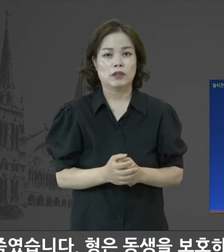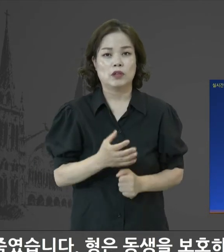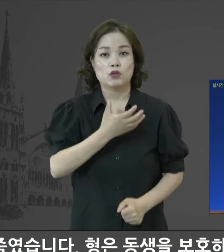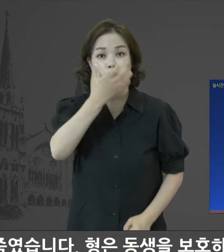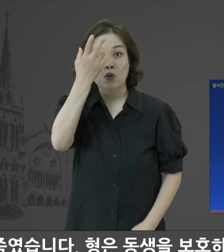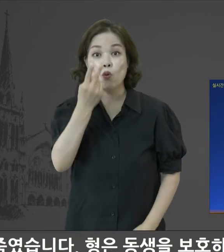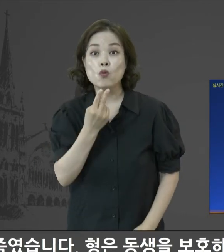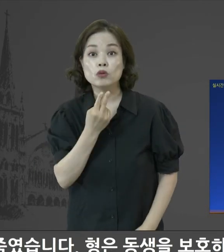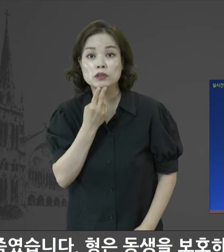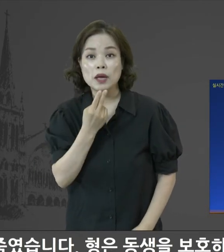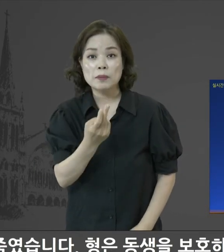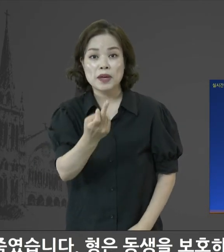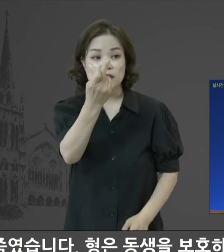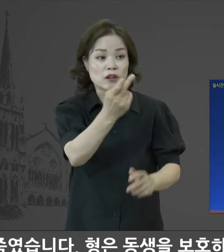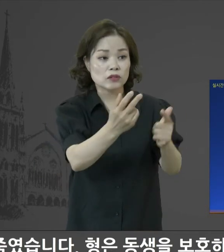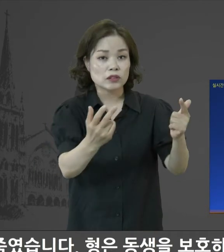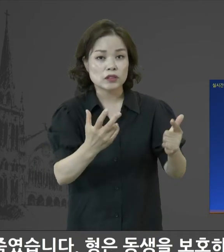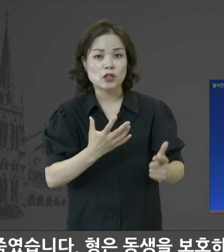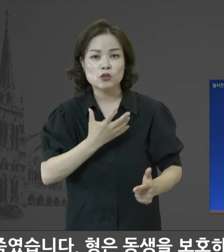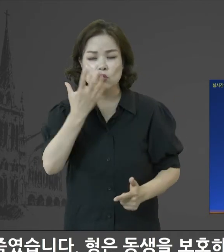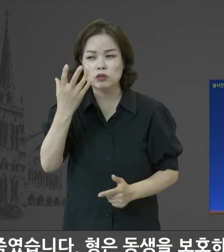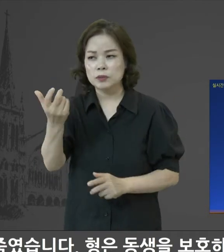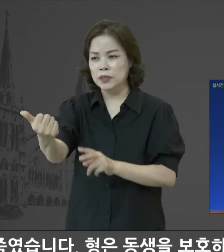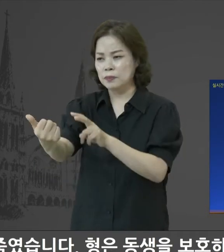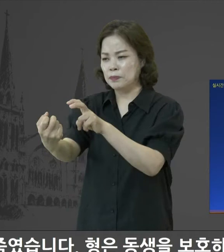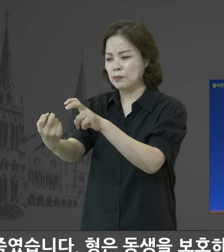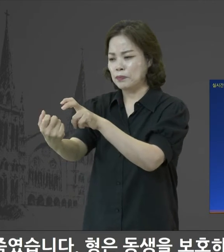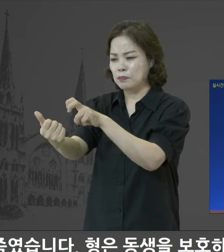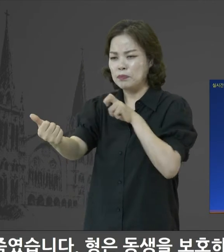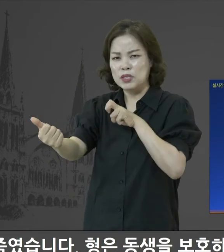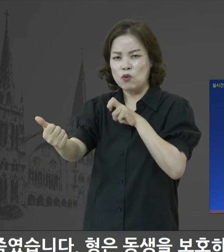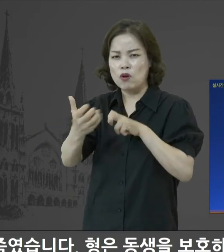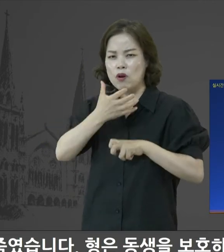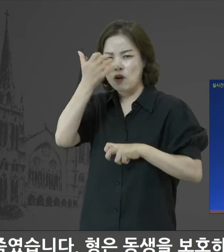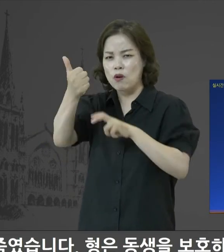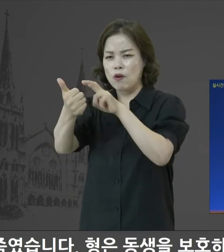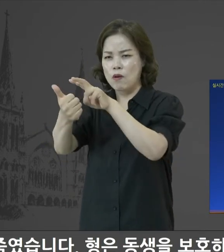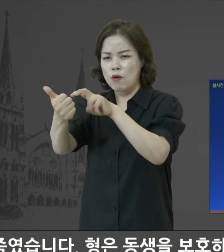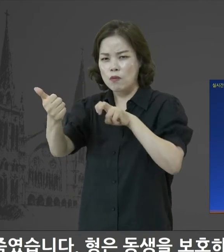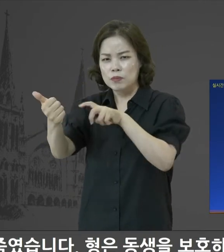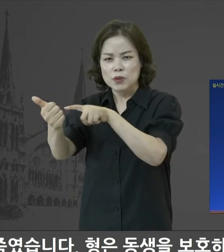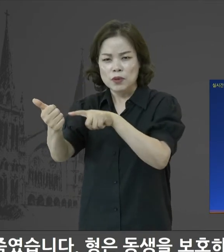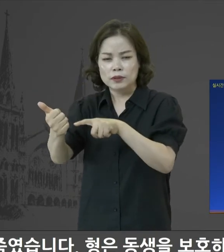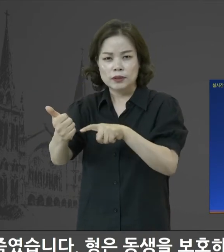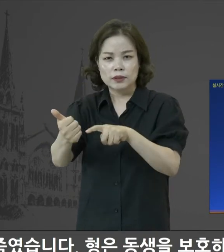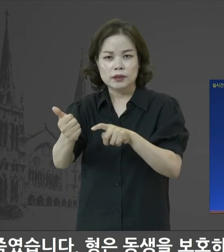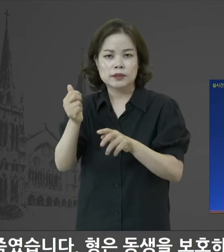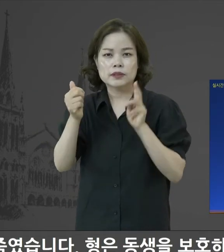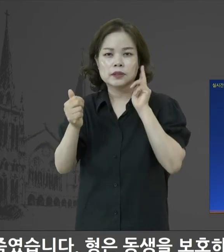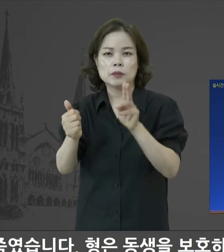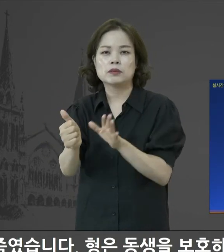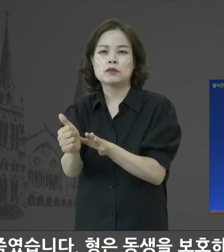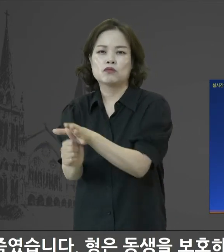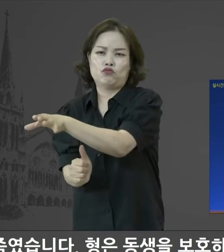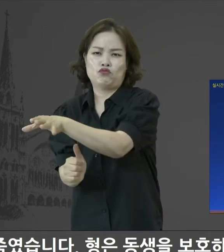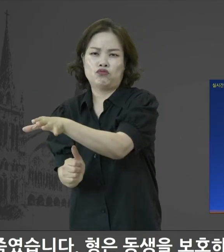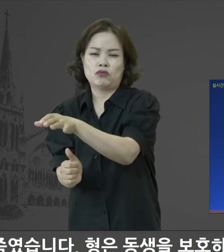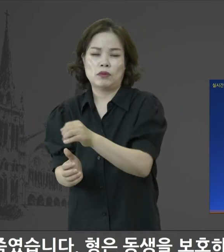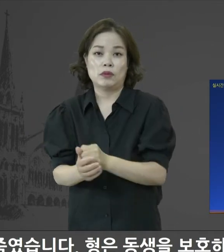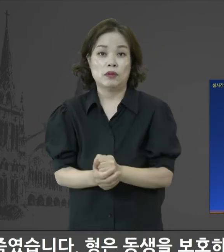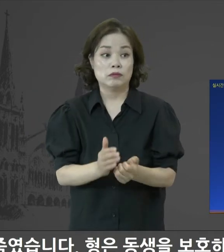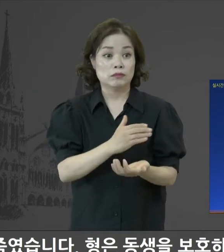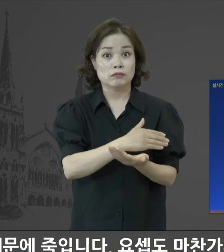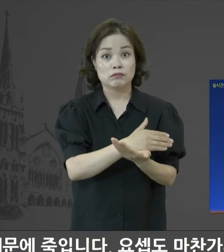마찬가지입니다. 요셉의 형들이 요셉을 미워하여 그 미움이 지나치게 돼서 살인까지 갈 수 있었다는 것이죠. 이런